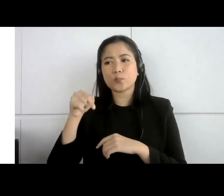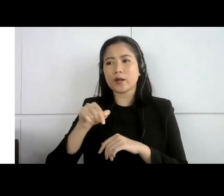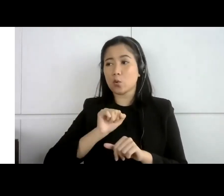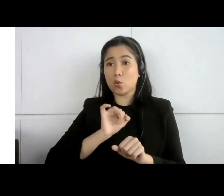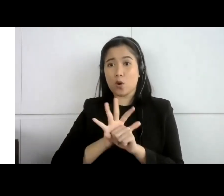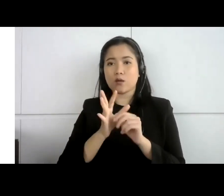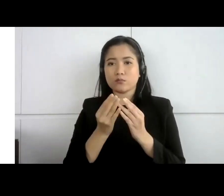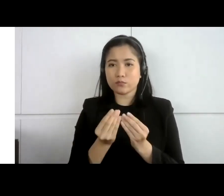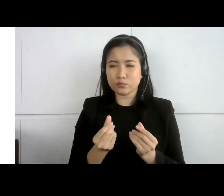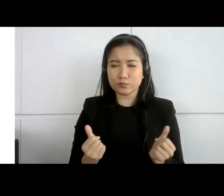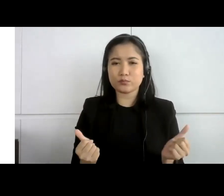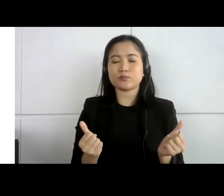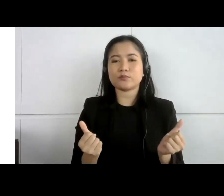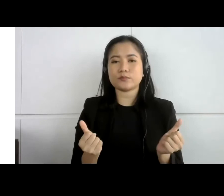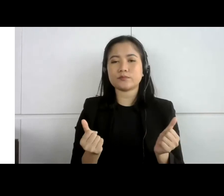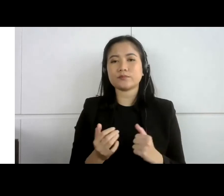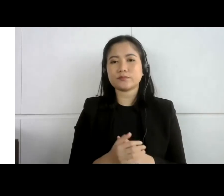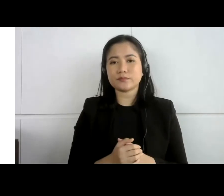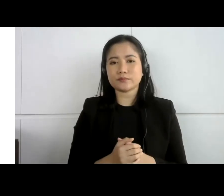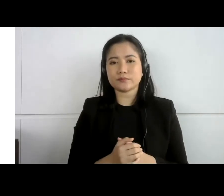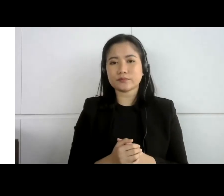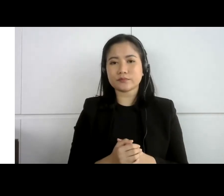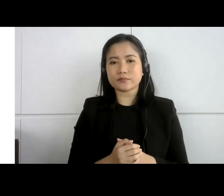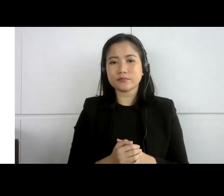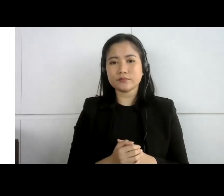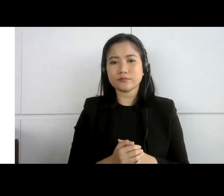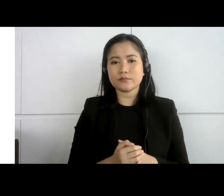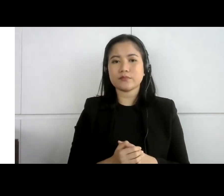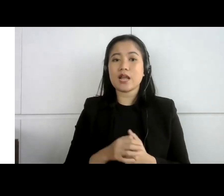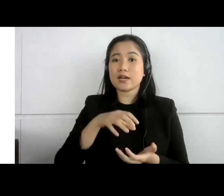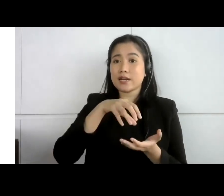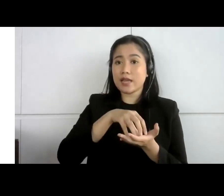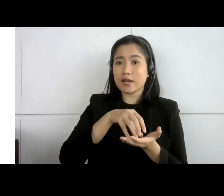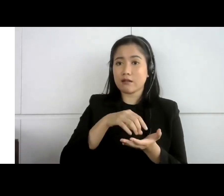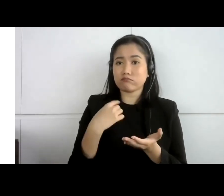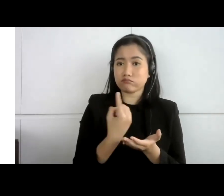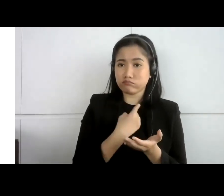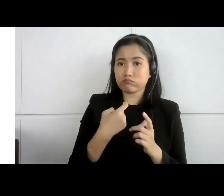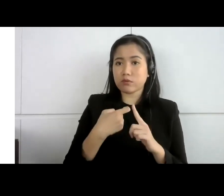berlalu dan manakala daerah kami secara kabupaten